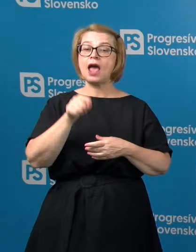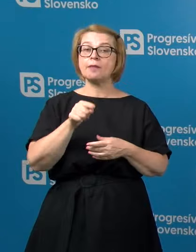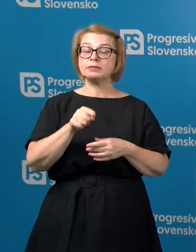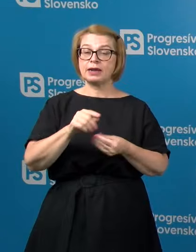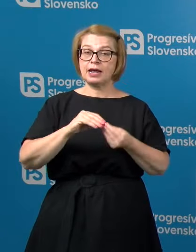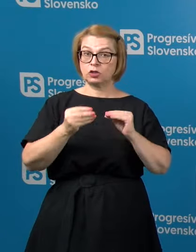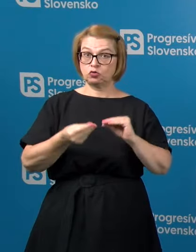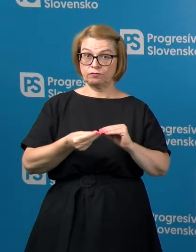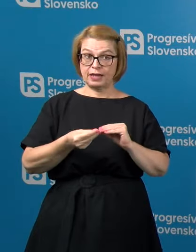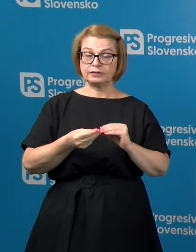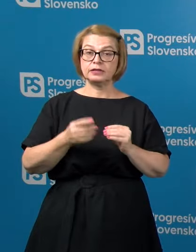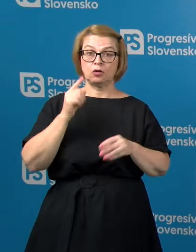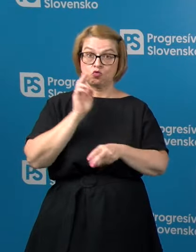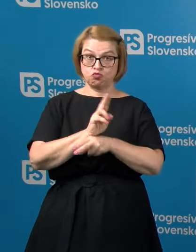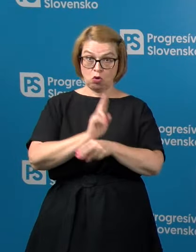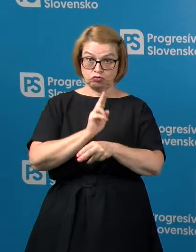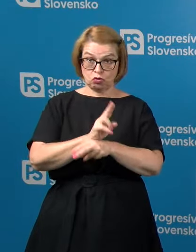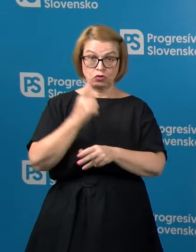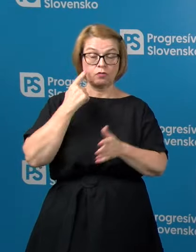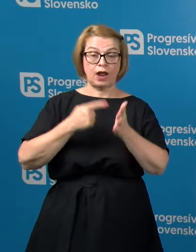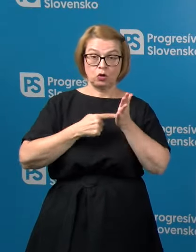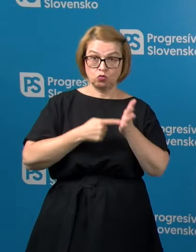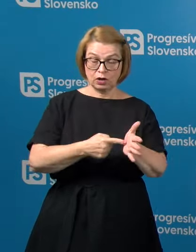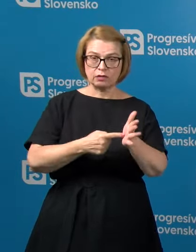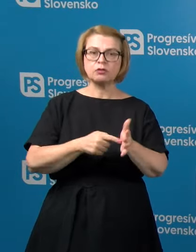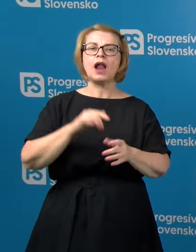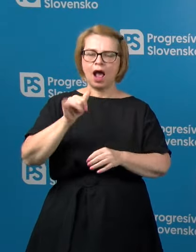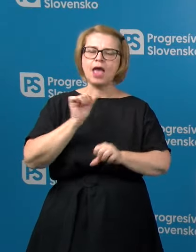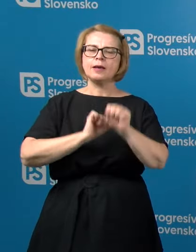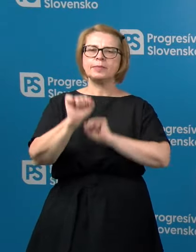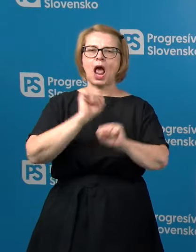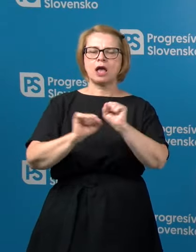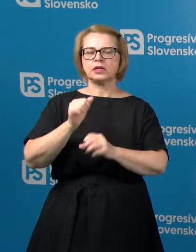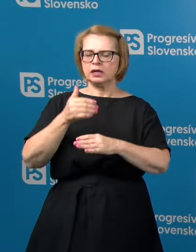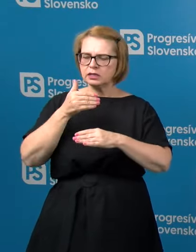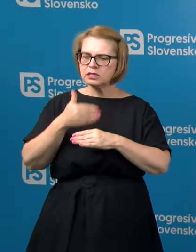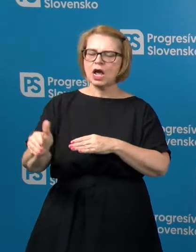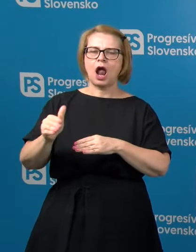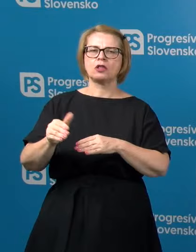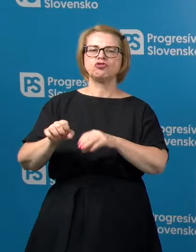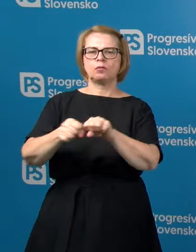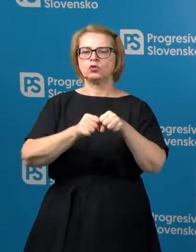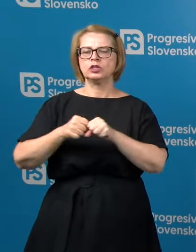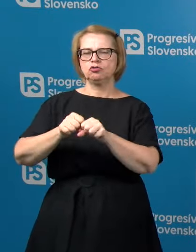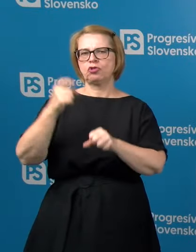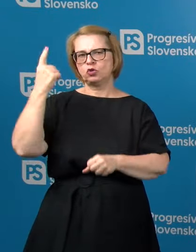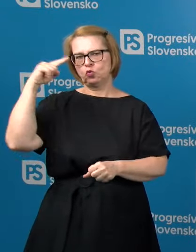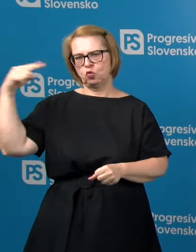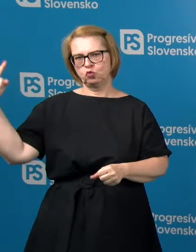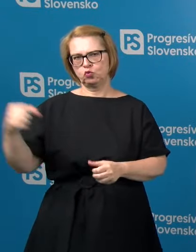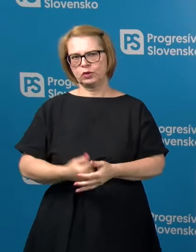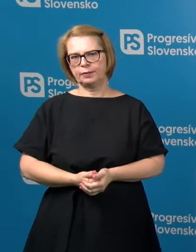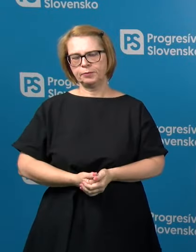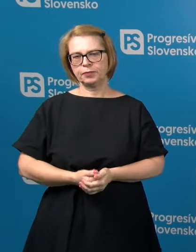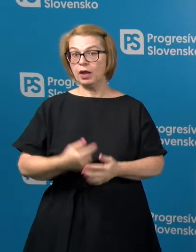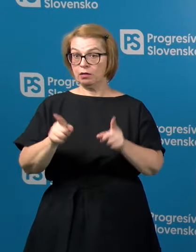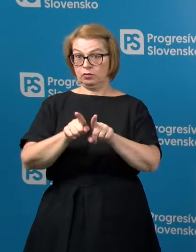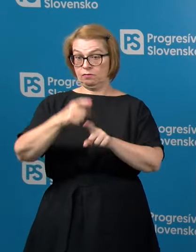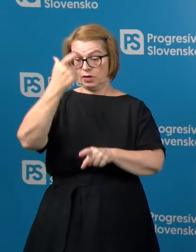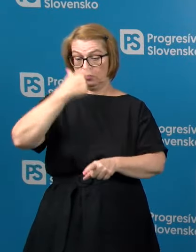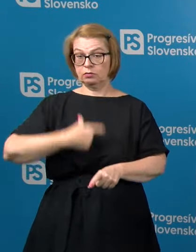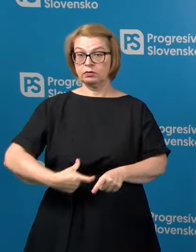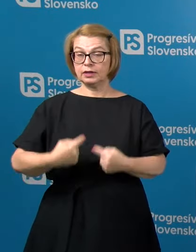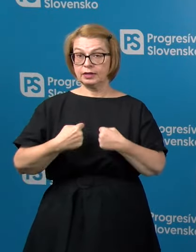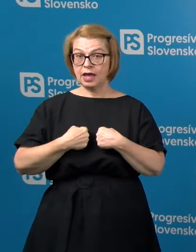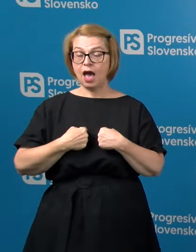aby sme na tieto skutočnosti jednak upozorňovali, ale aby sme aj bránili ďalšiemu rozkladu kultúry. Ale ja tiež,